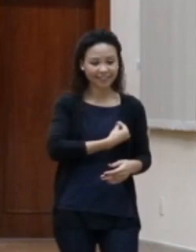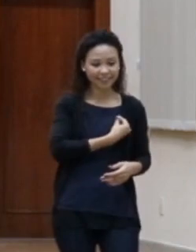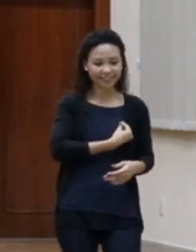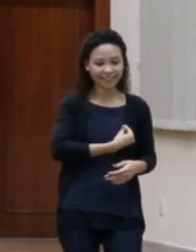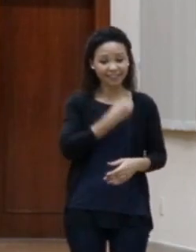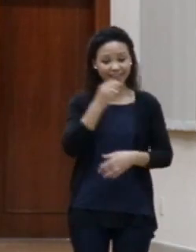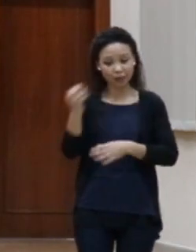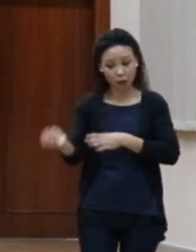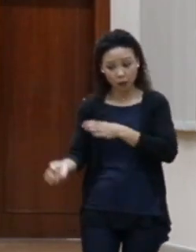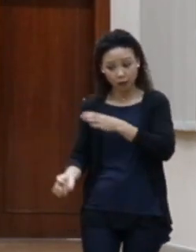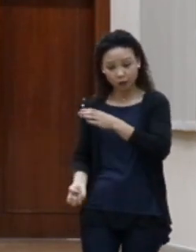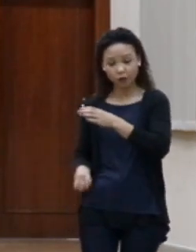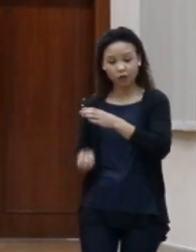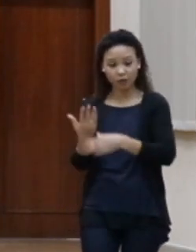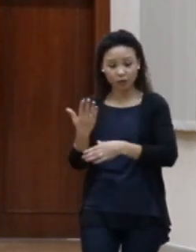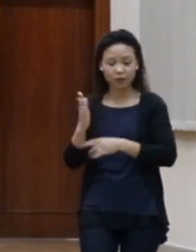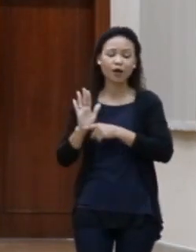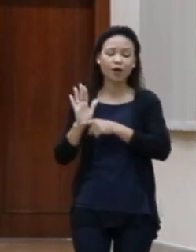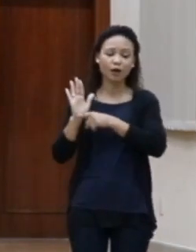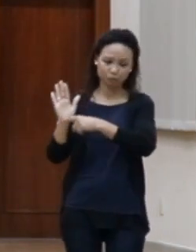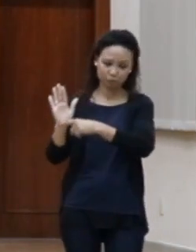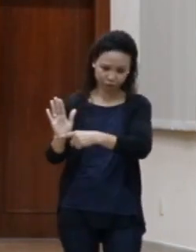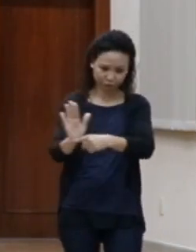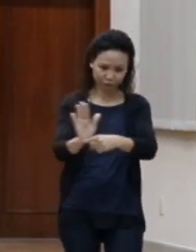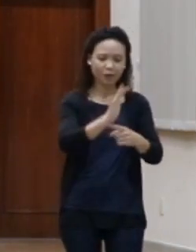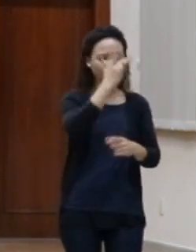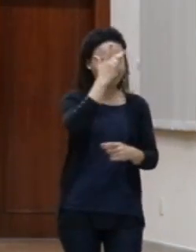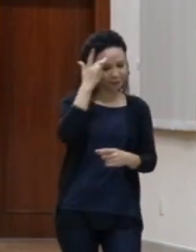Te amam.